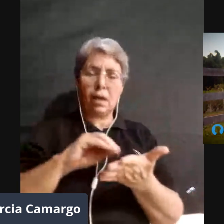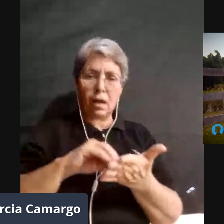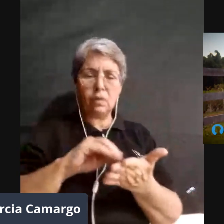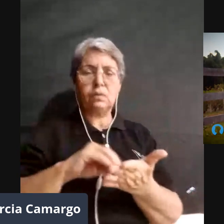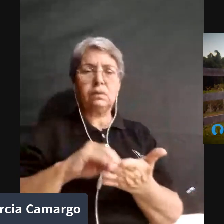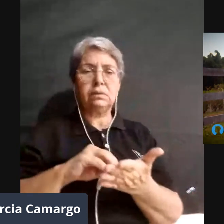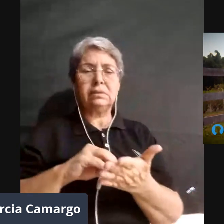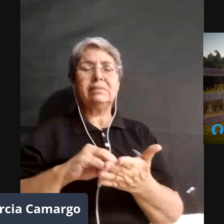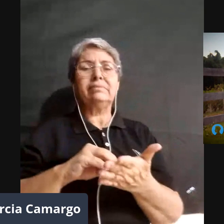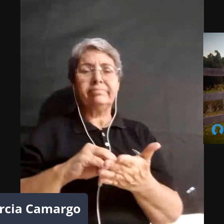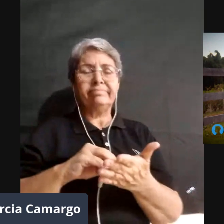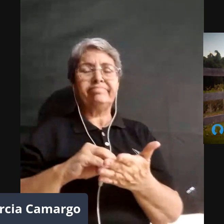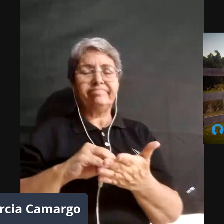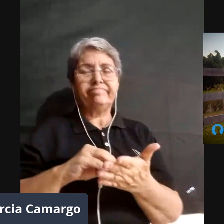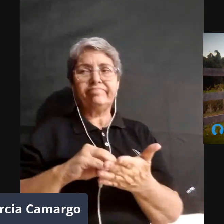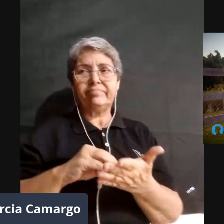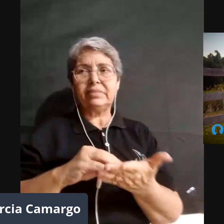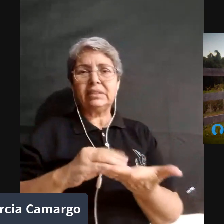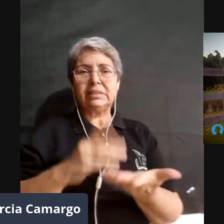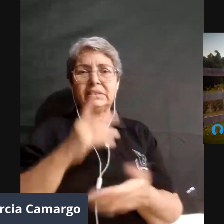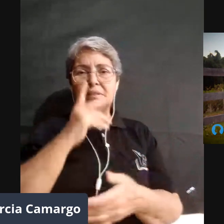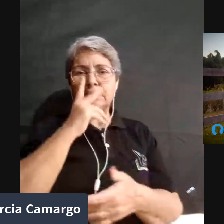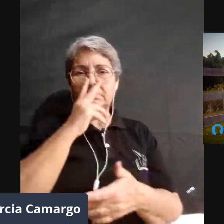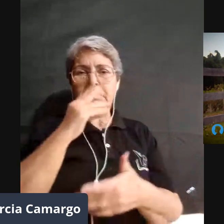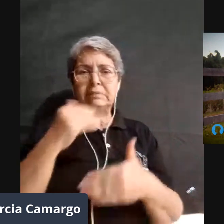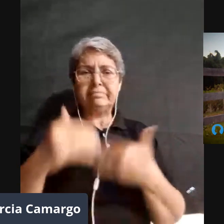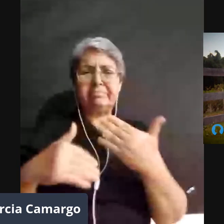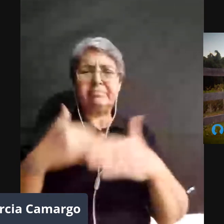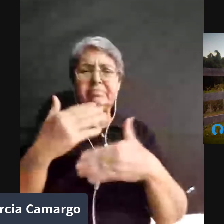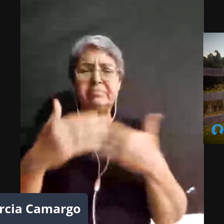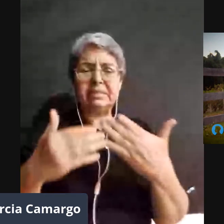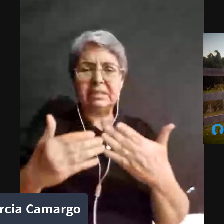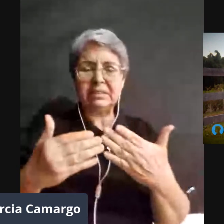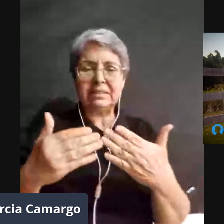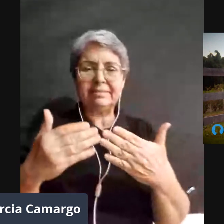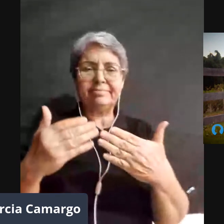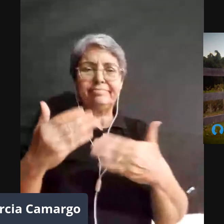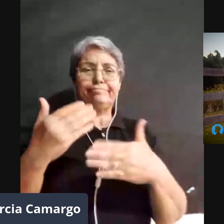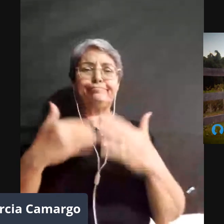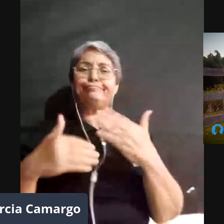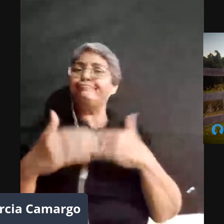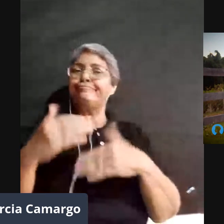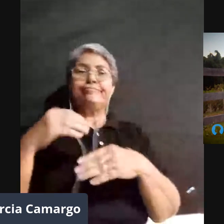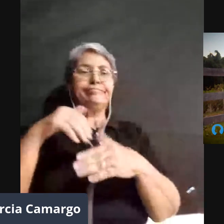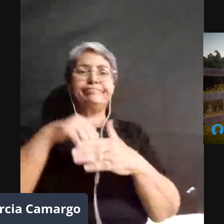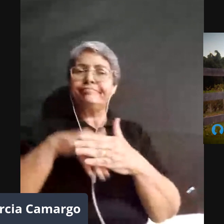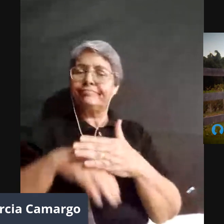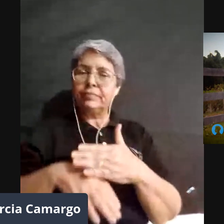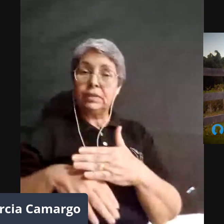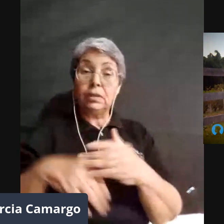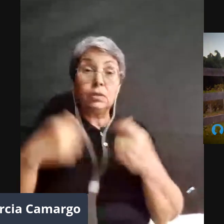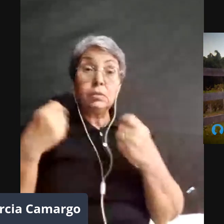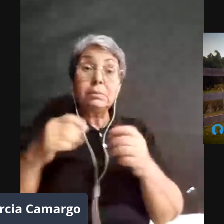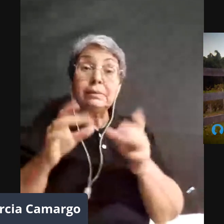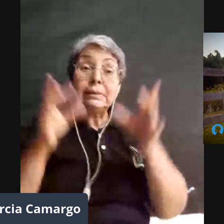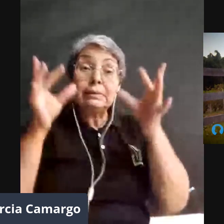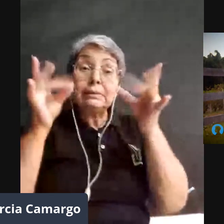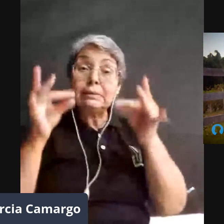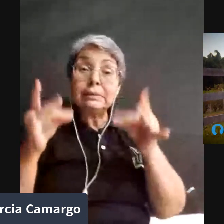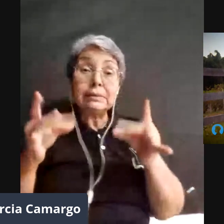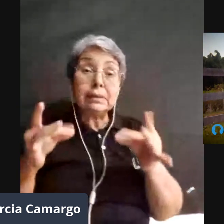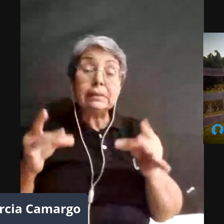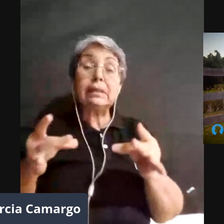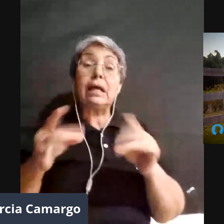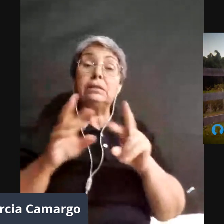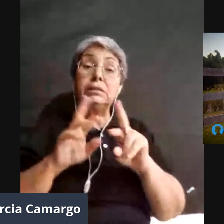tão trágicas. Quando a gente não conhece a nossa história, com todos os detalhes, meus irmãos, mesmo detalhes feios que possam